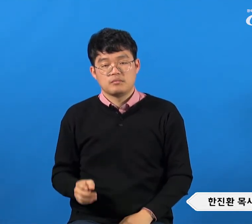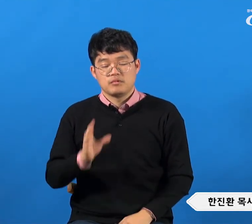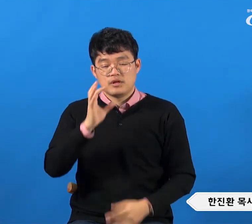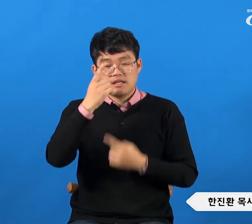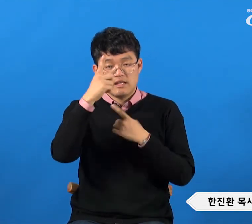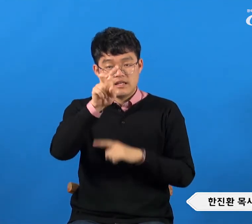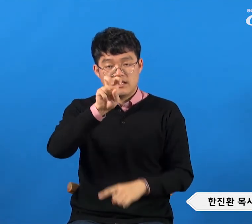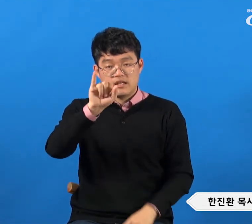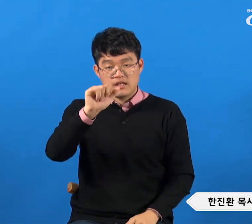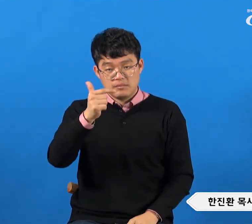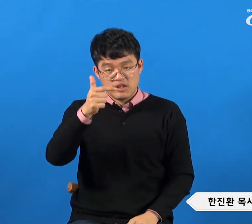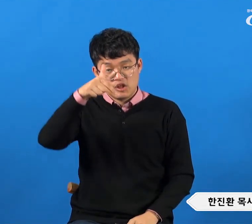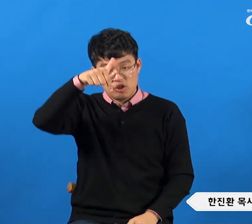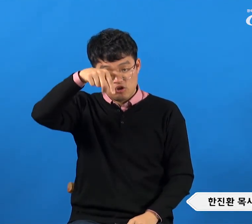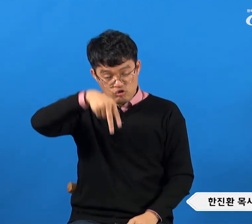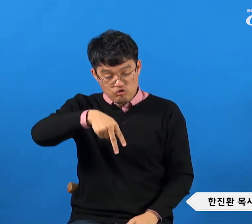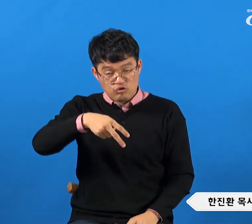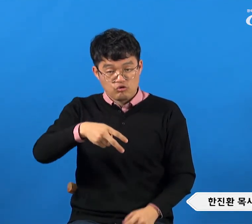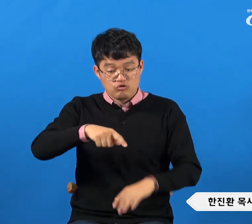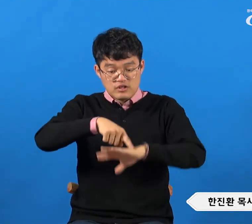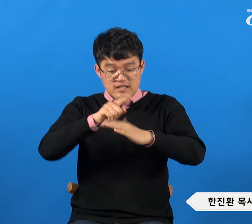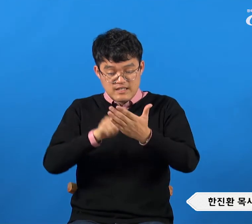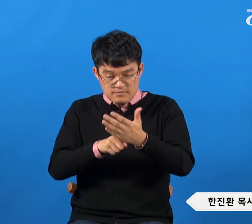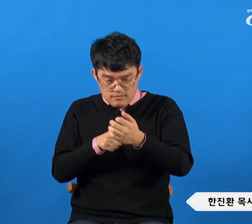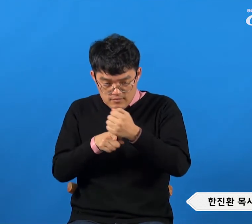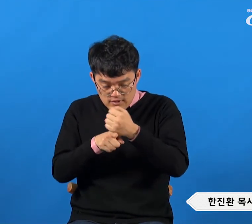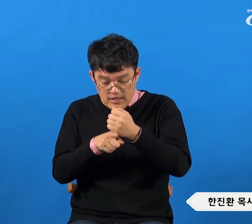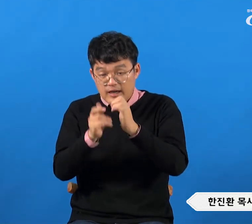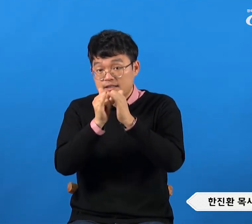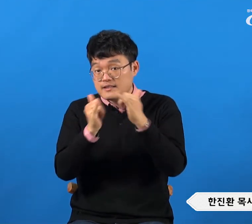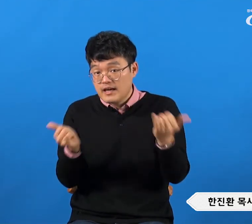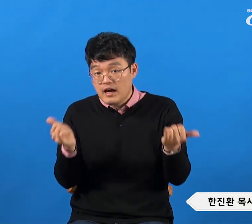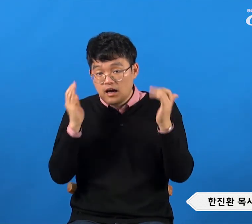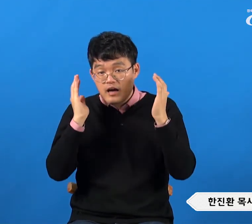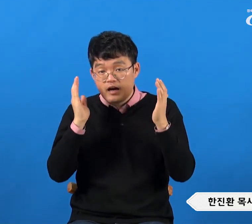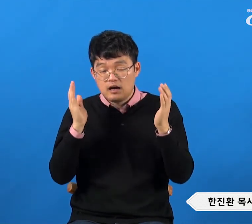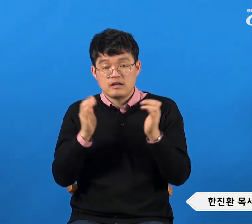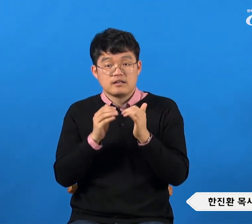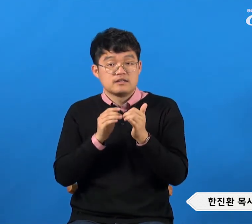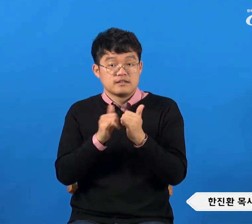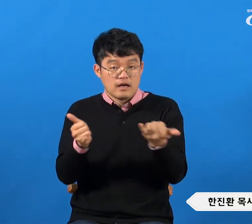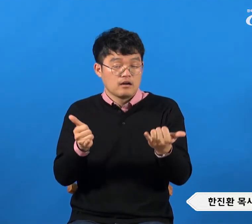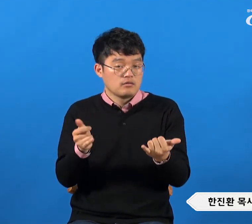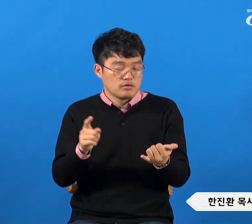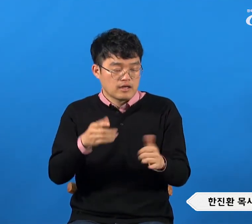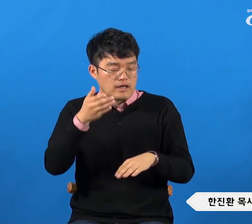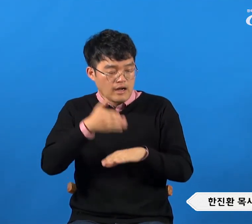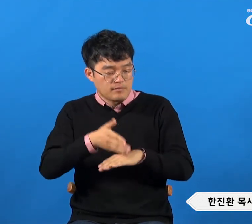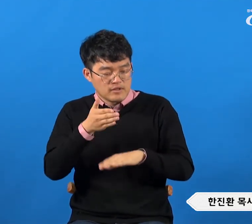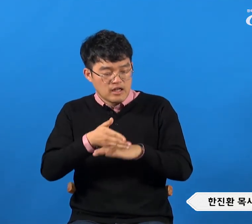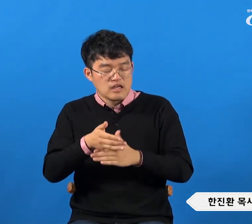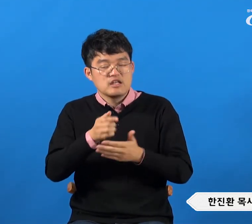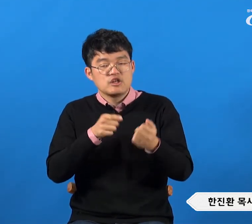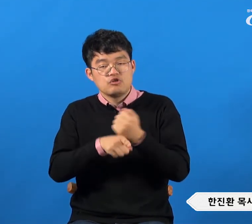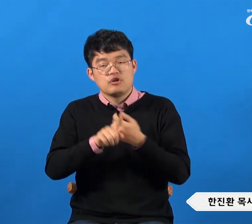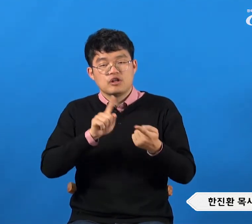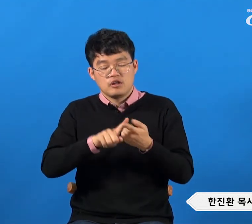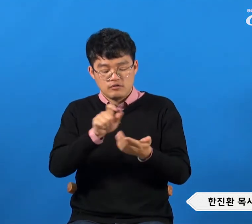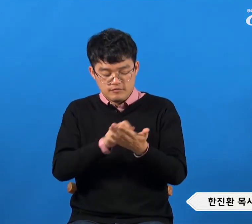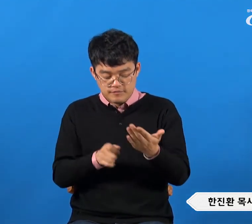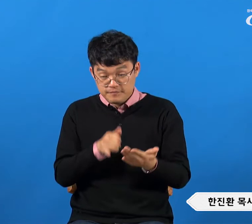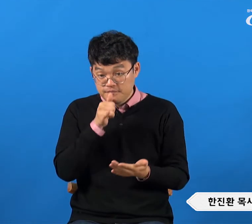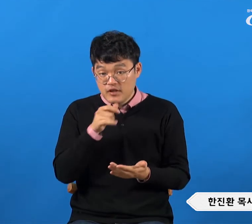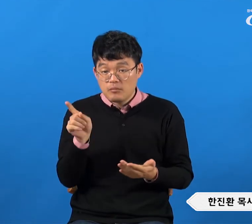심리학자 이민규 교수는 자기는 이럴 때 감사를 느낀다 하면서 쭉 적었습니다.